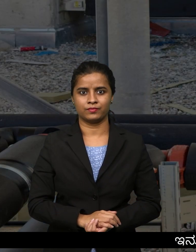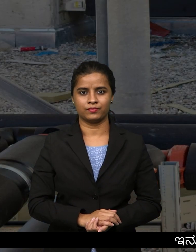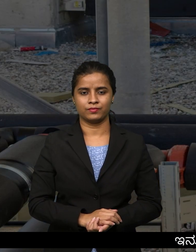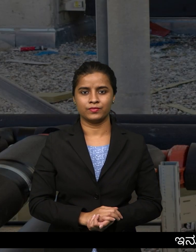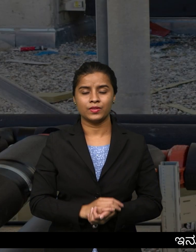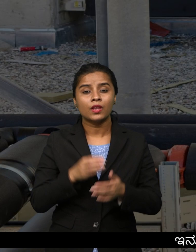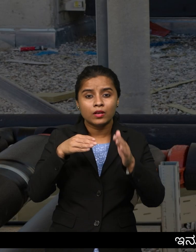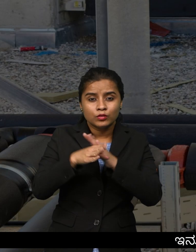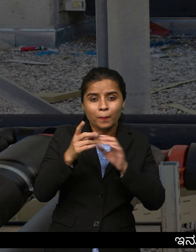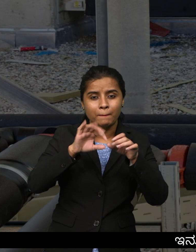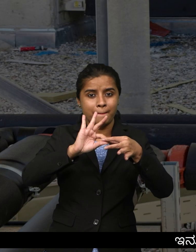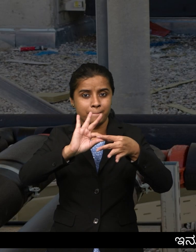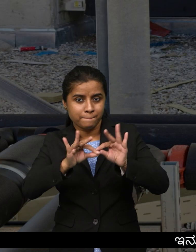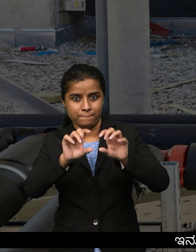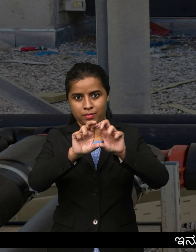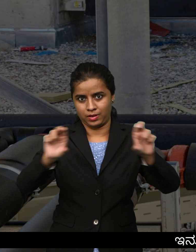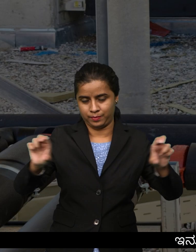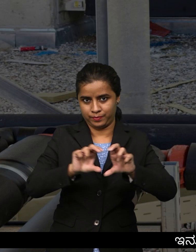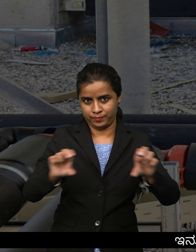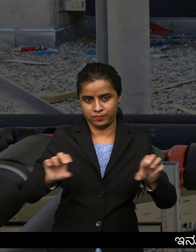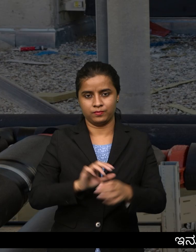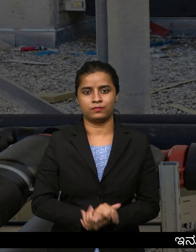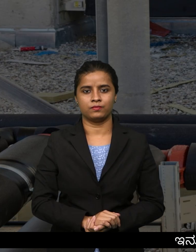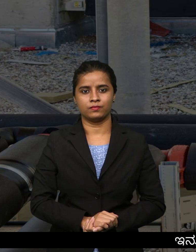ಇನ್ಸುಲೇಟೆಡ್ ಪೈಪ್ಗಳು,